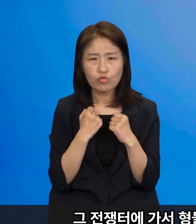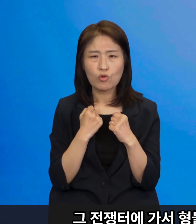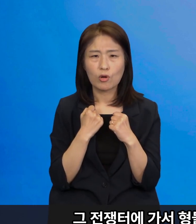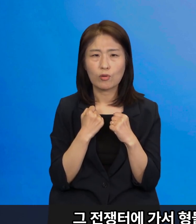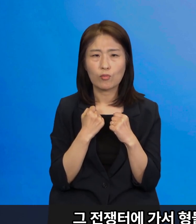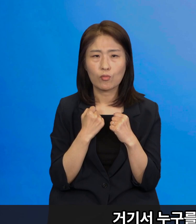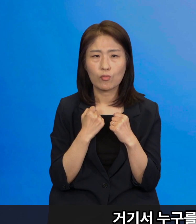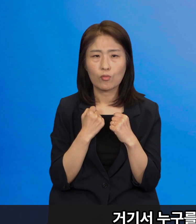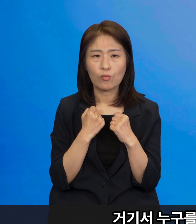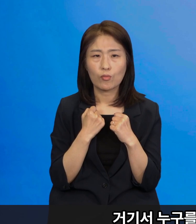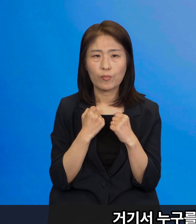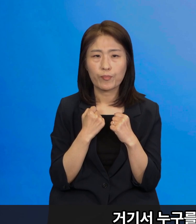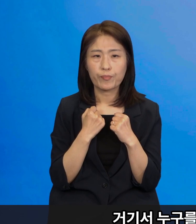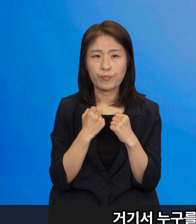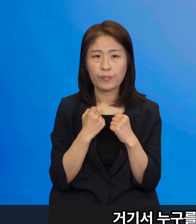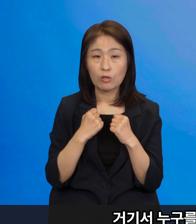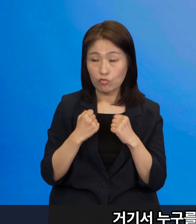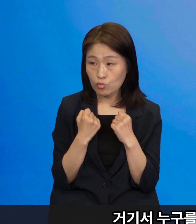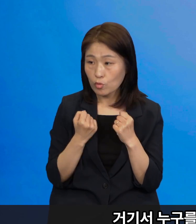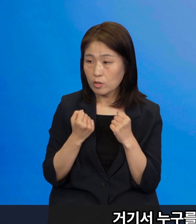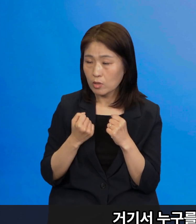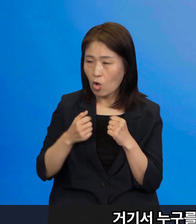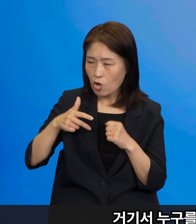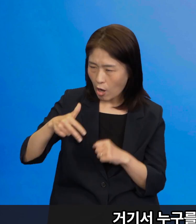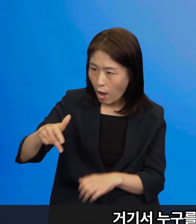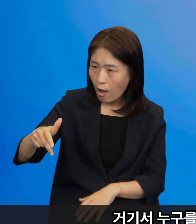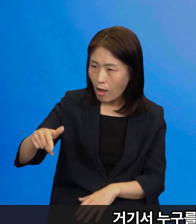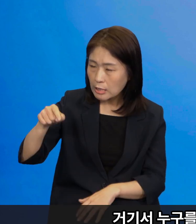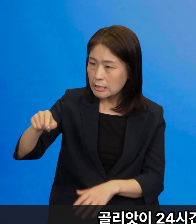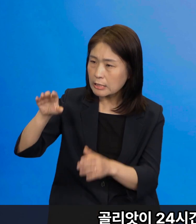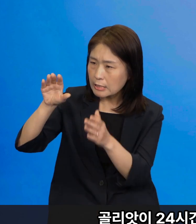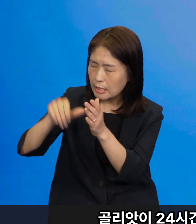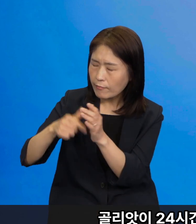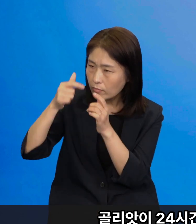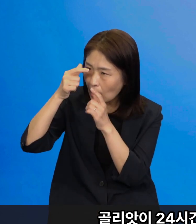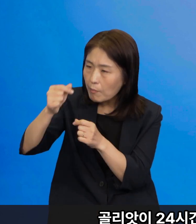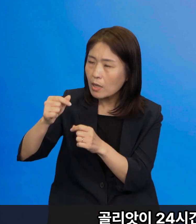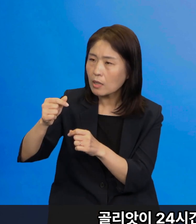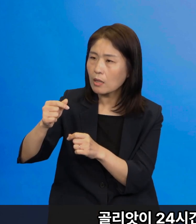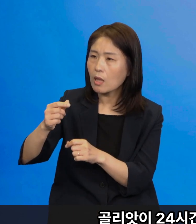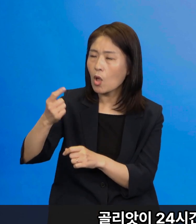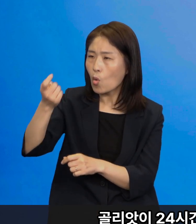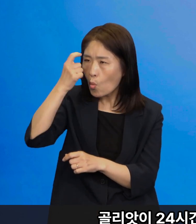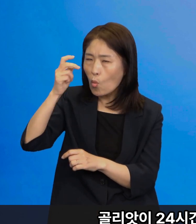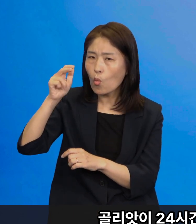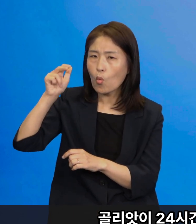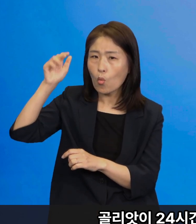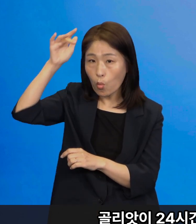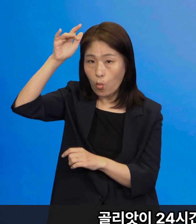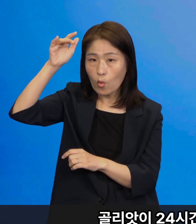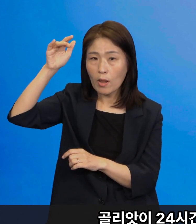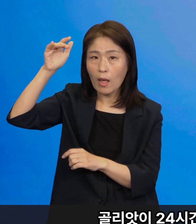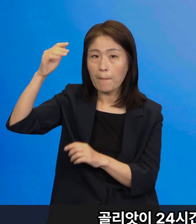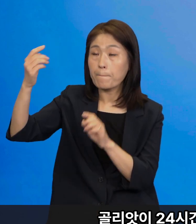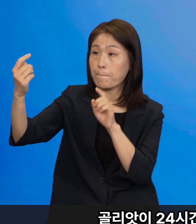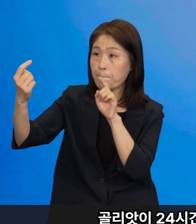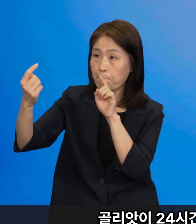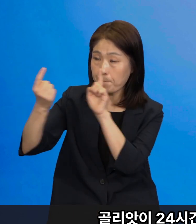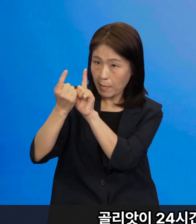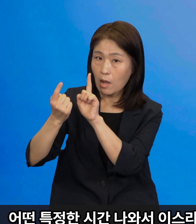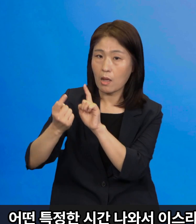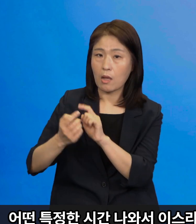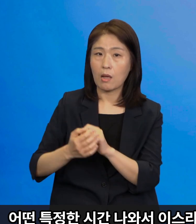전달해 주는데 거기서 누구를 봐요? 골리앗을 본 거예요. 골리앗이 24시간 하루 종일